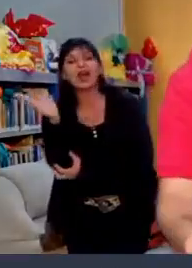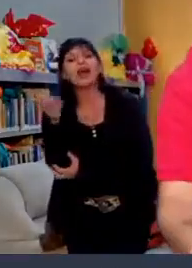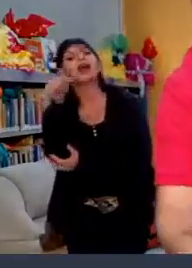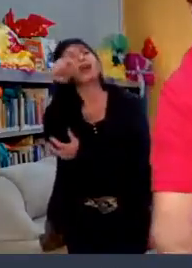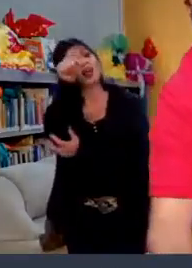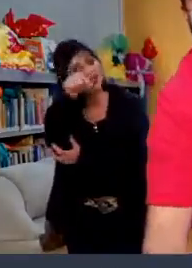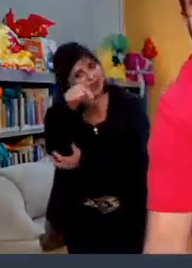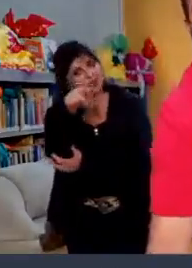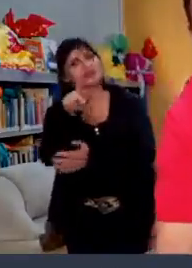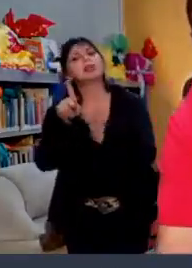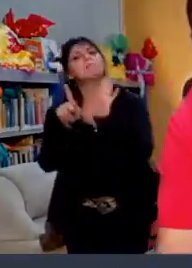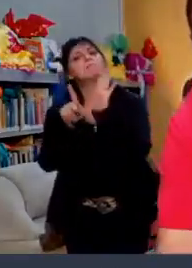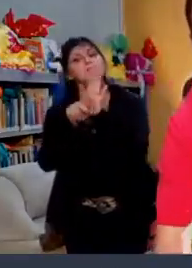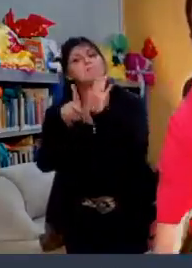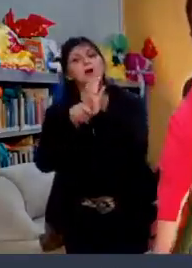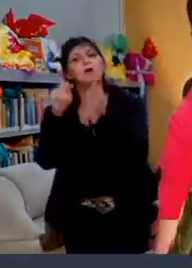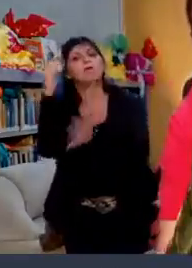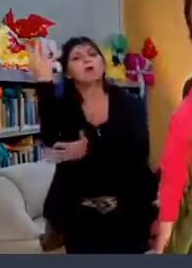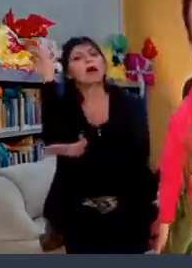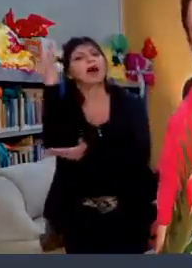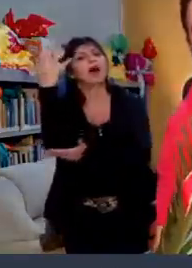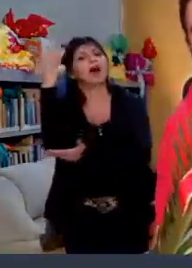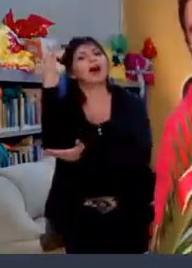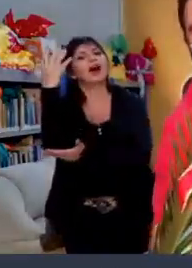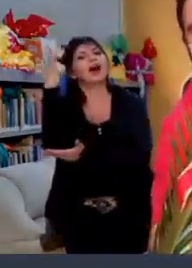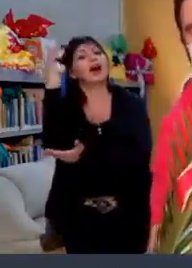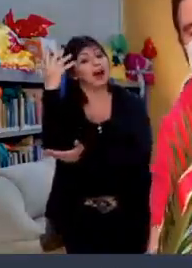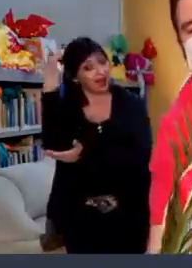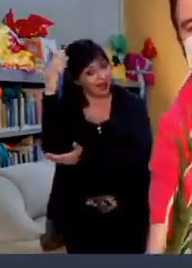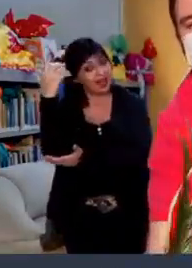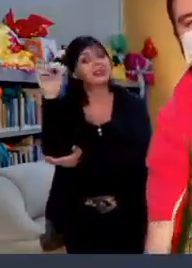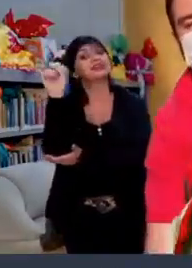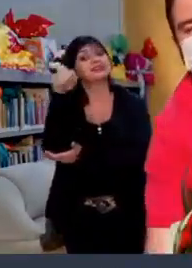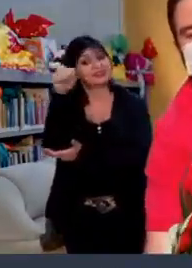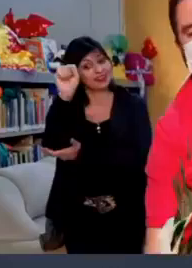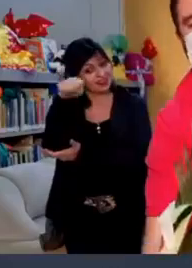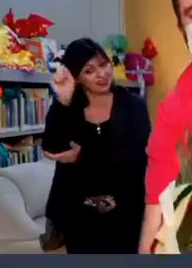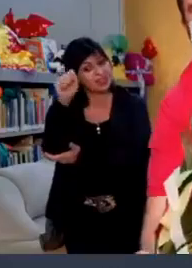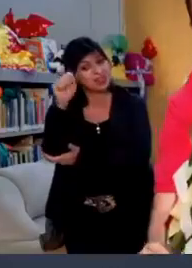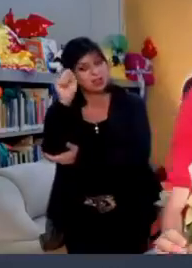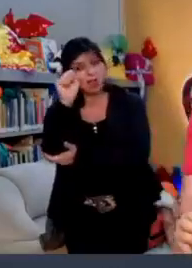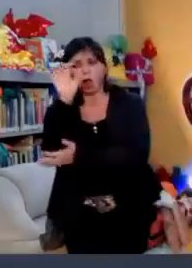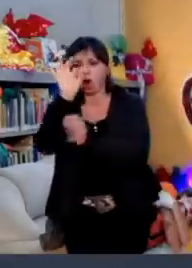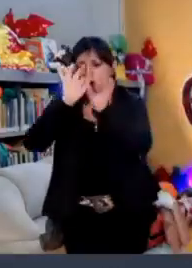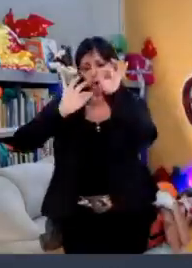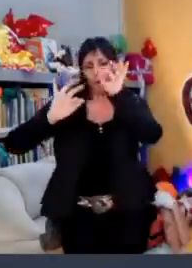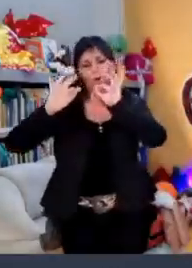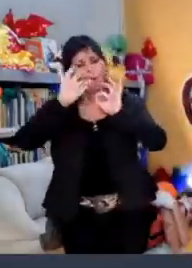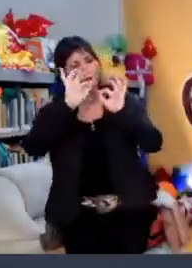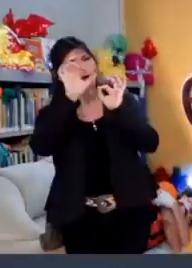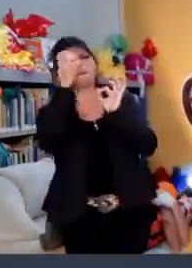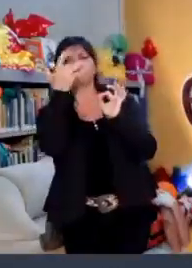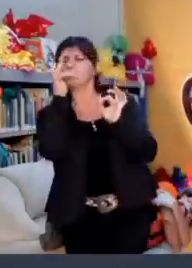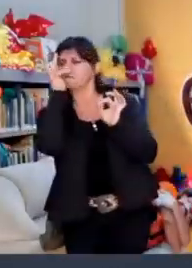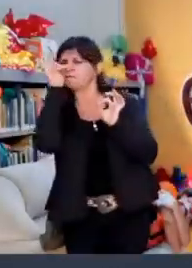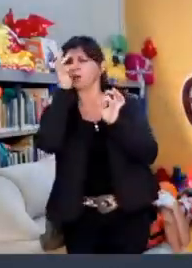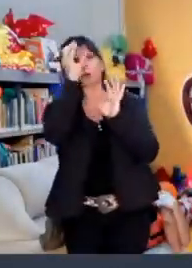Isso aqui é um ramo, pessoal, que ele é enfeitado de